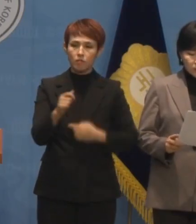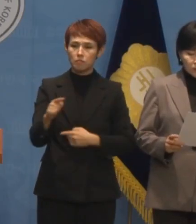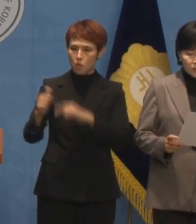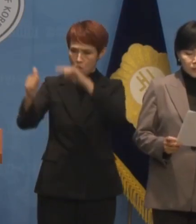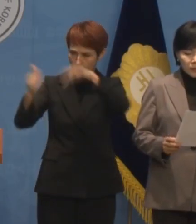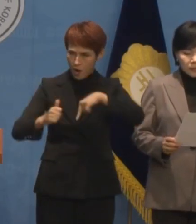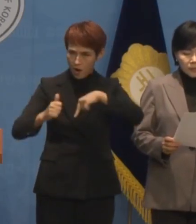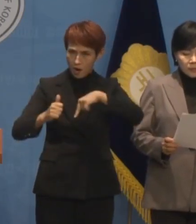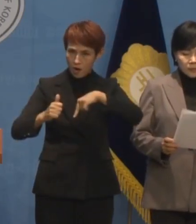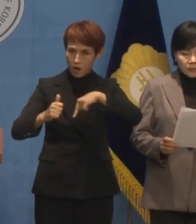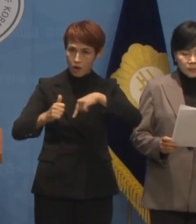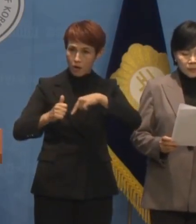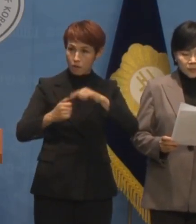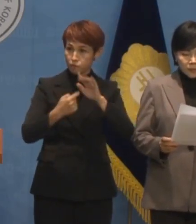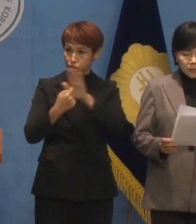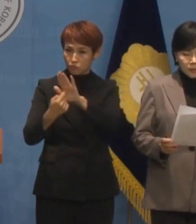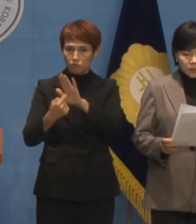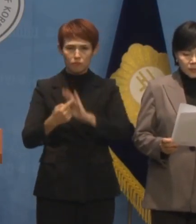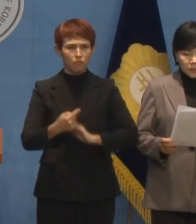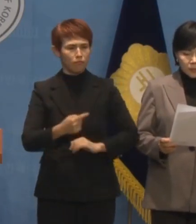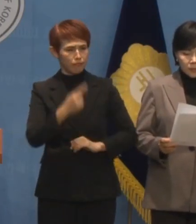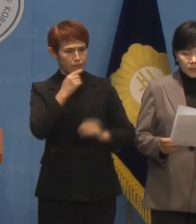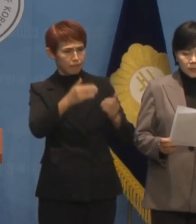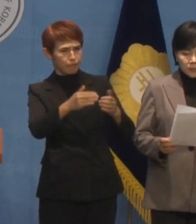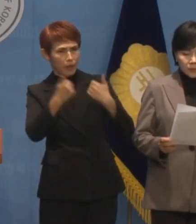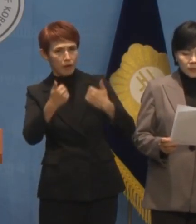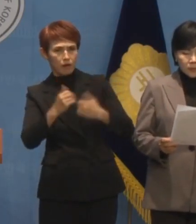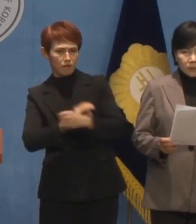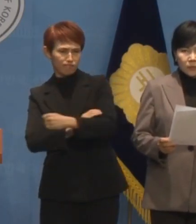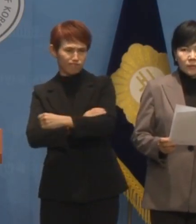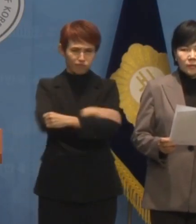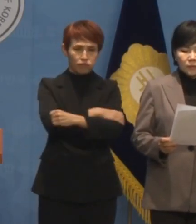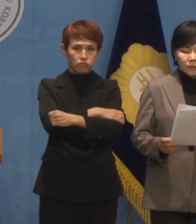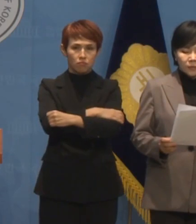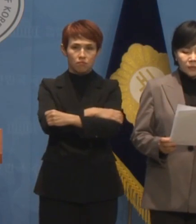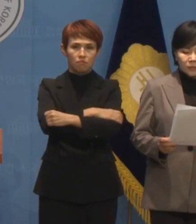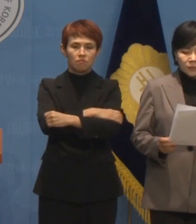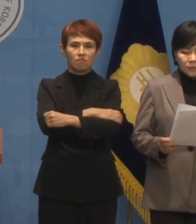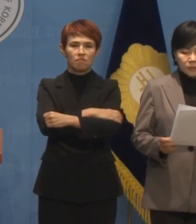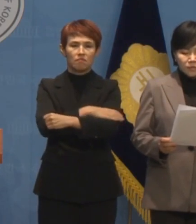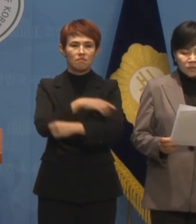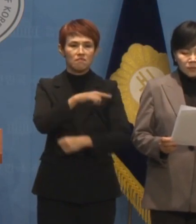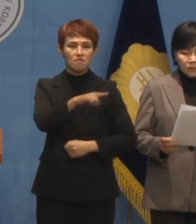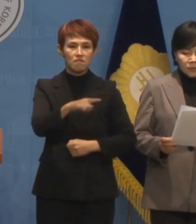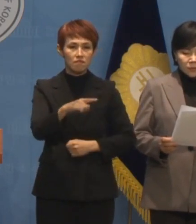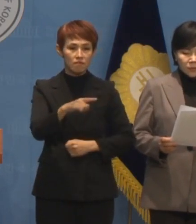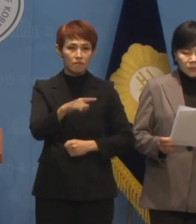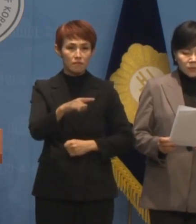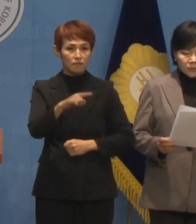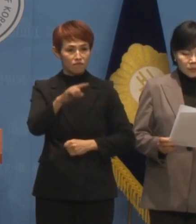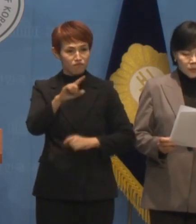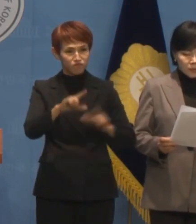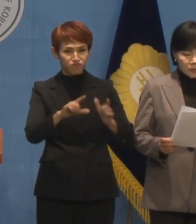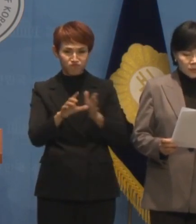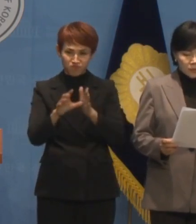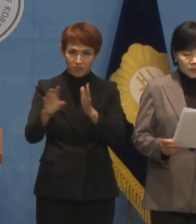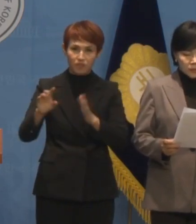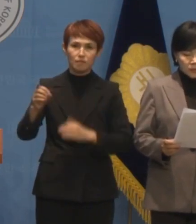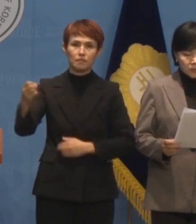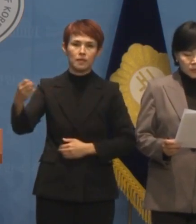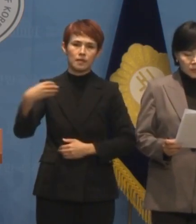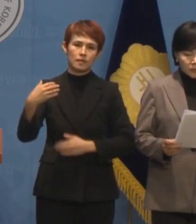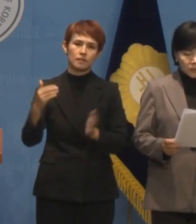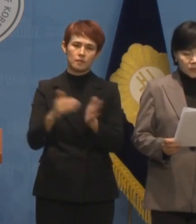대해 저열하고 폭력적인 정치 행태, 의회 일당 독재의 민낯을 보여주는